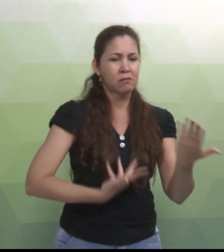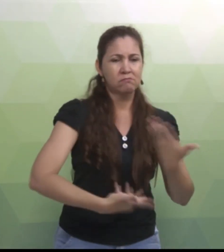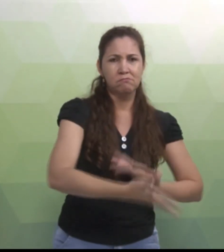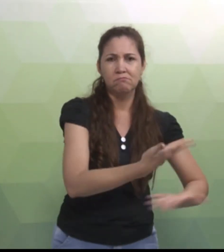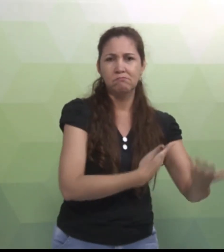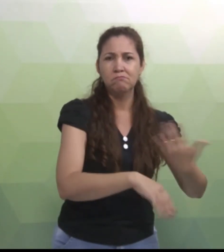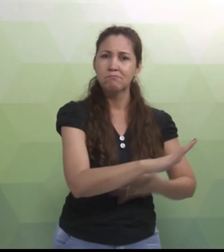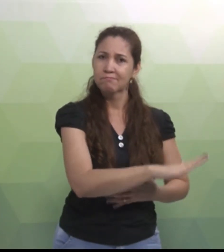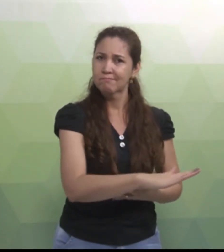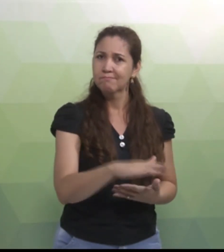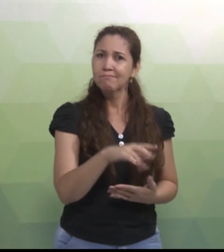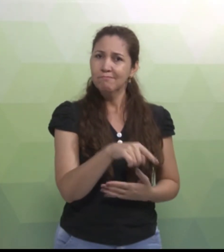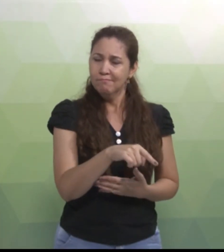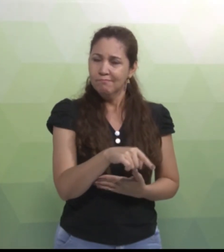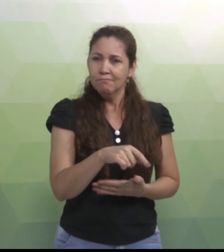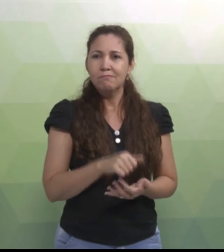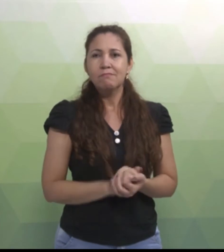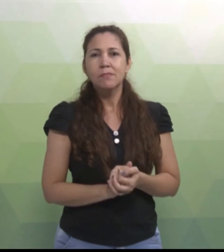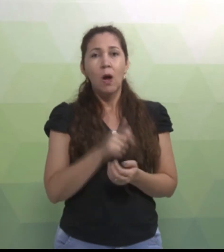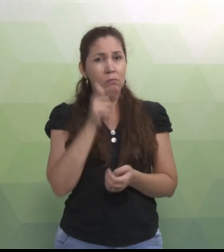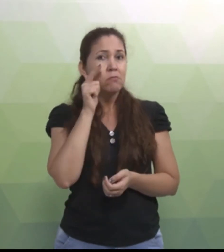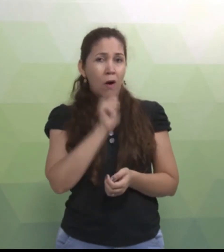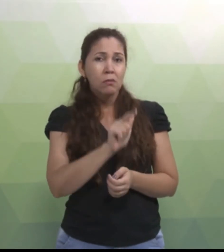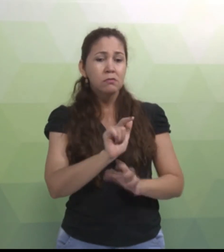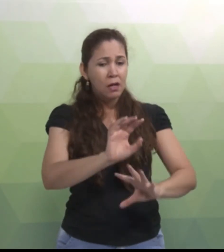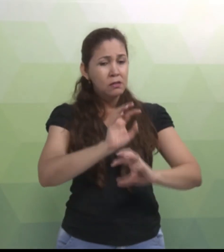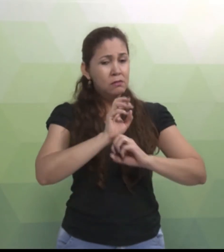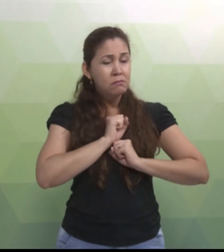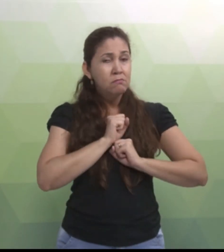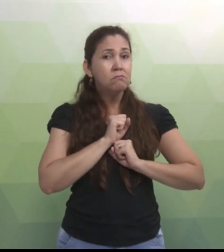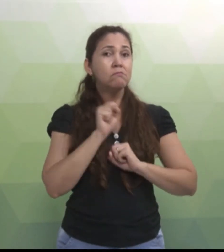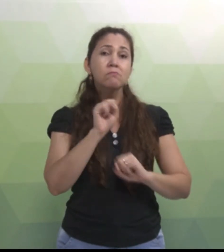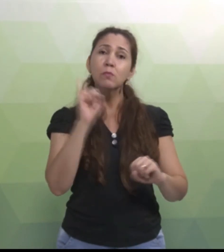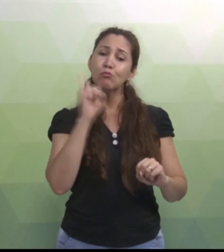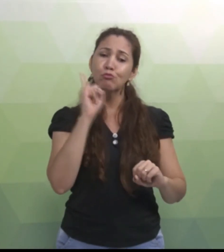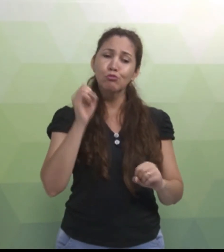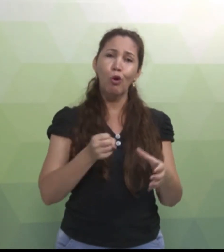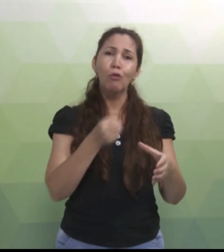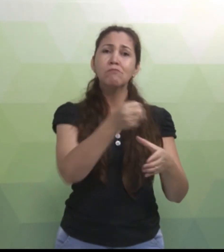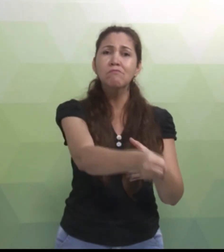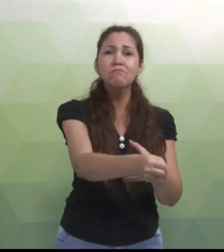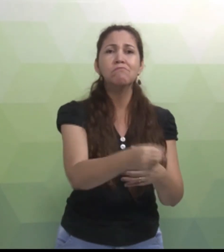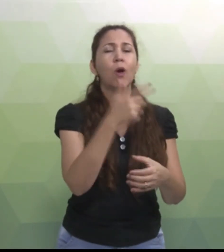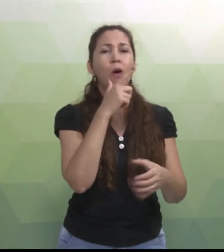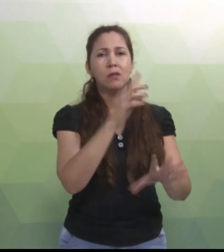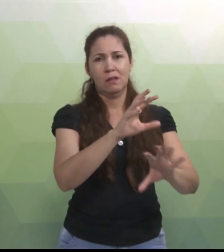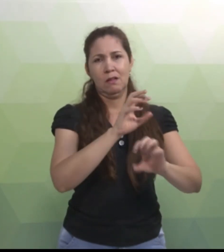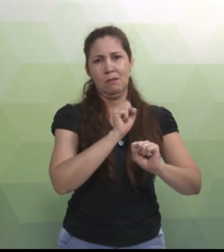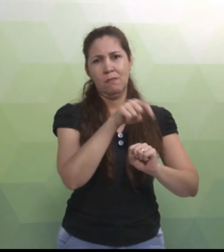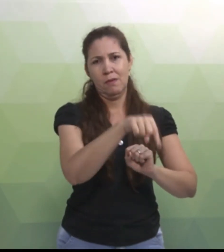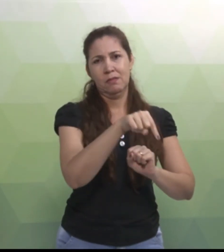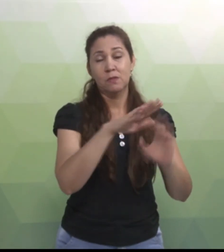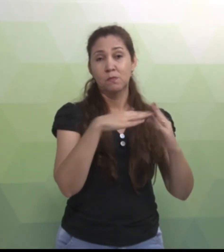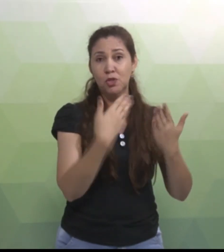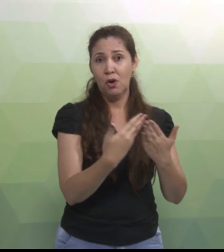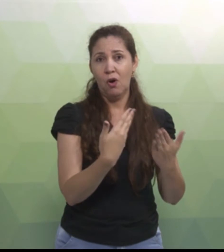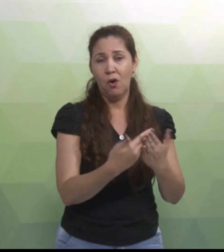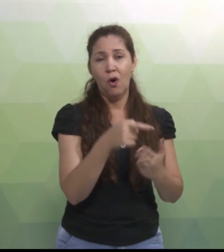vida. Então, ela consegue desenvolver com a presença do instrutor ali. E também de